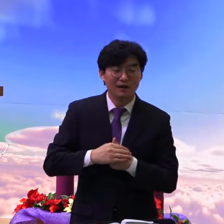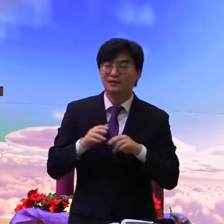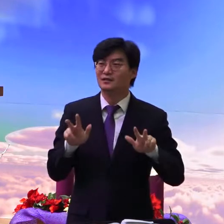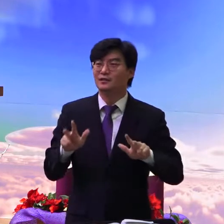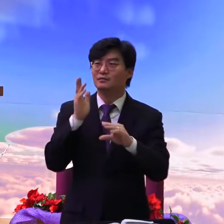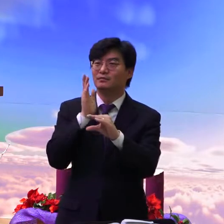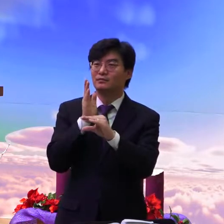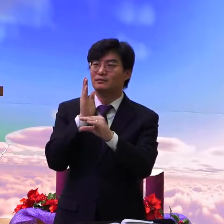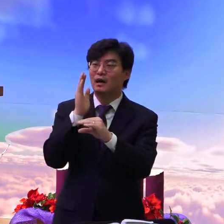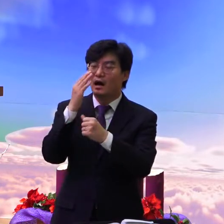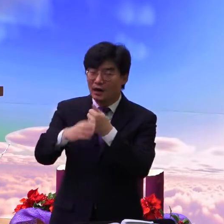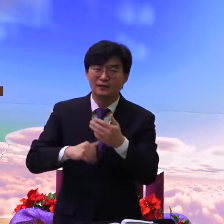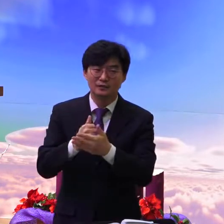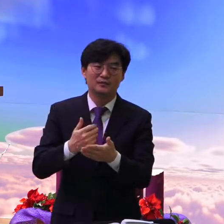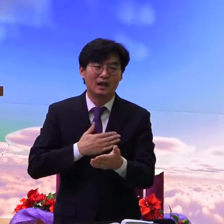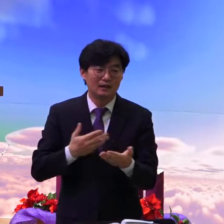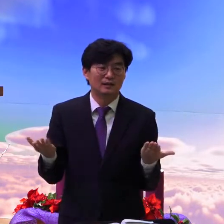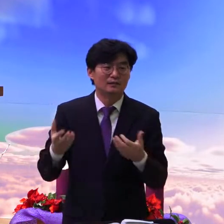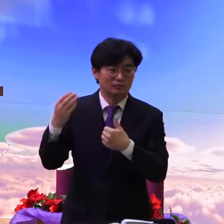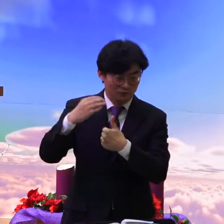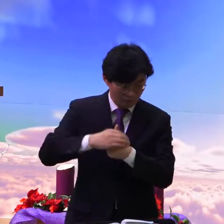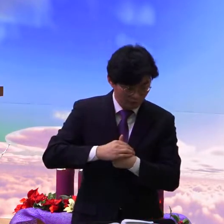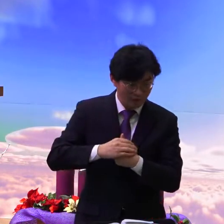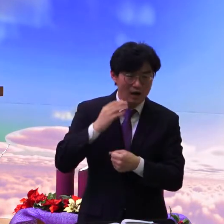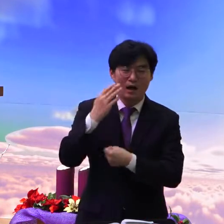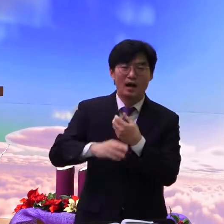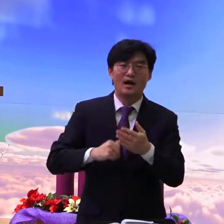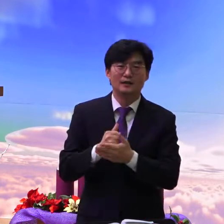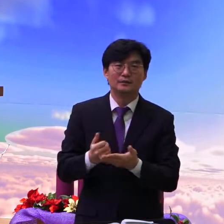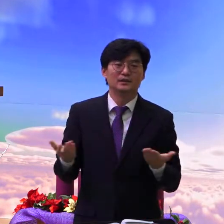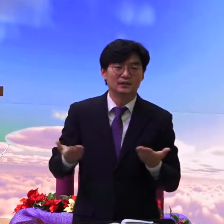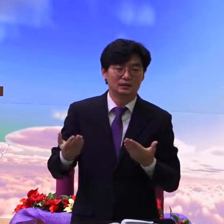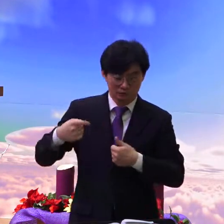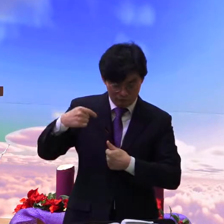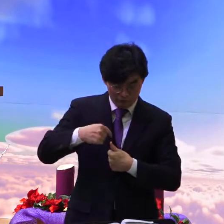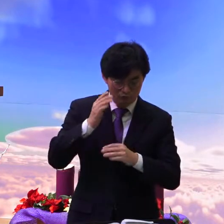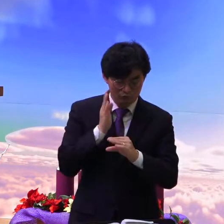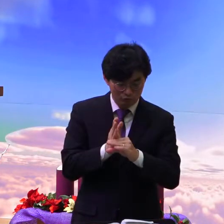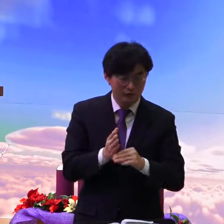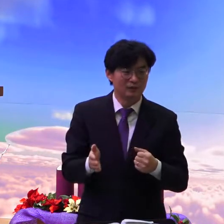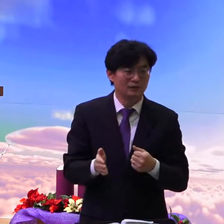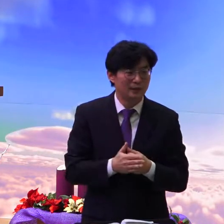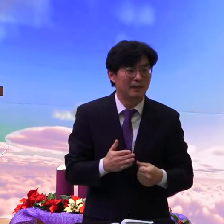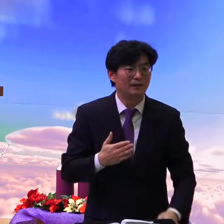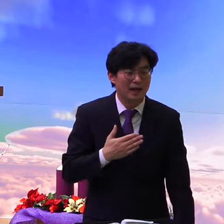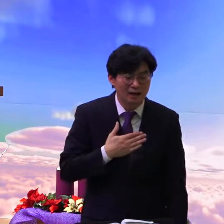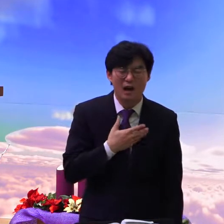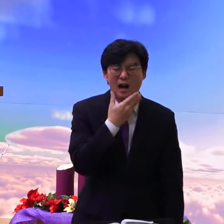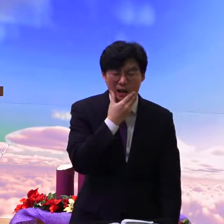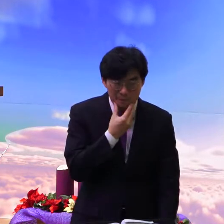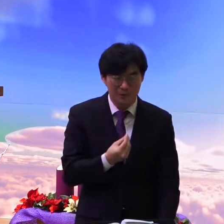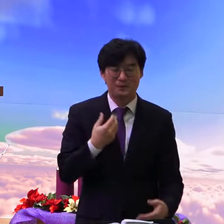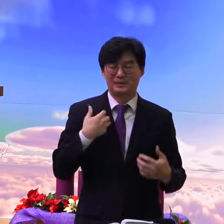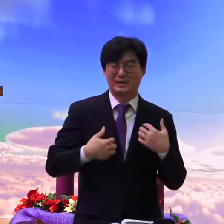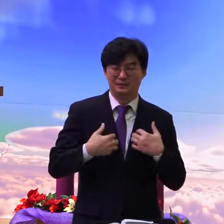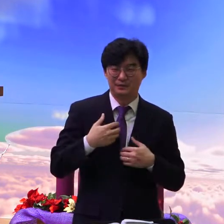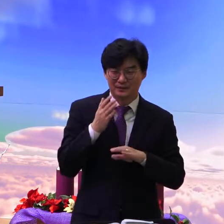사실에 대해서 감격하고 감사하고 또 행복해하고 있습니다. 감옥에서조차도